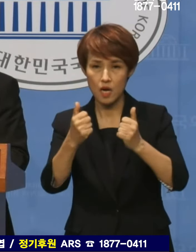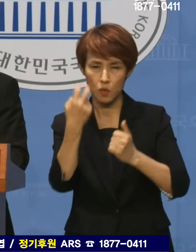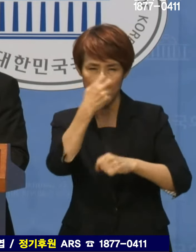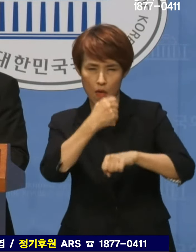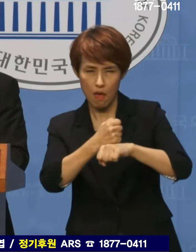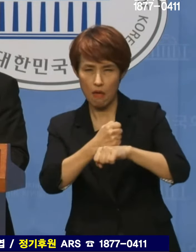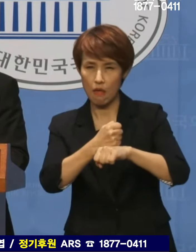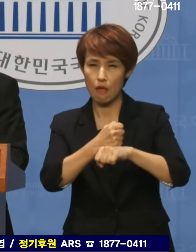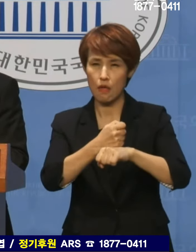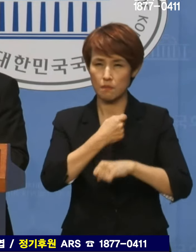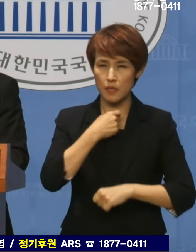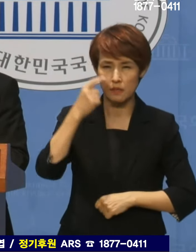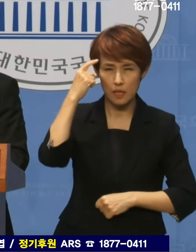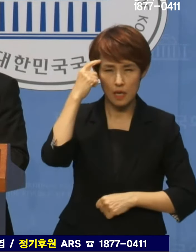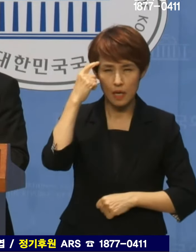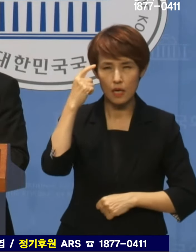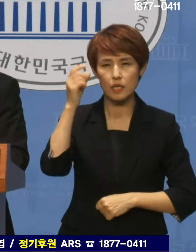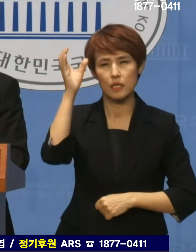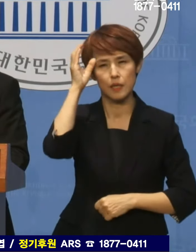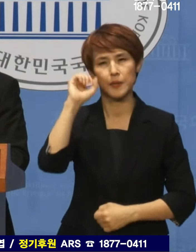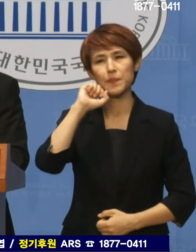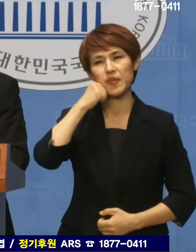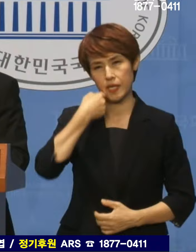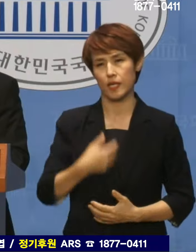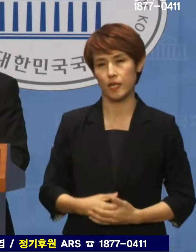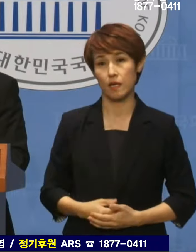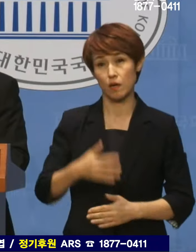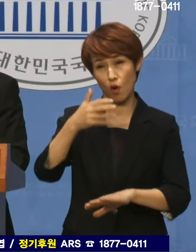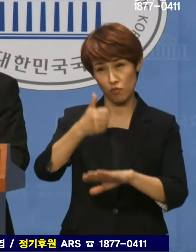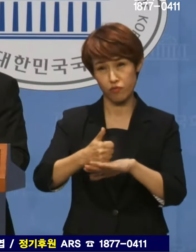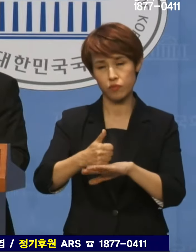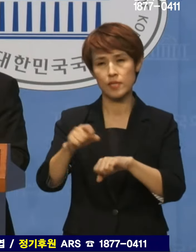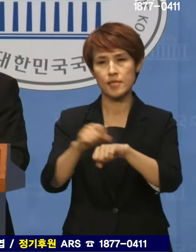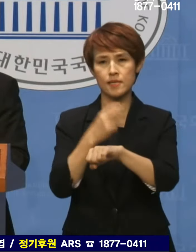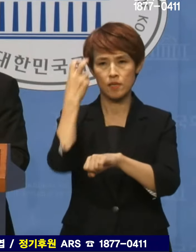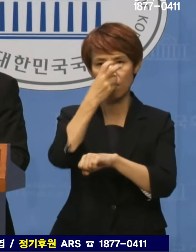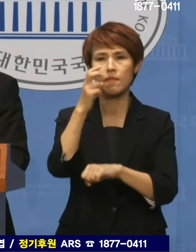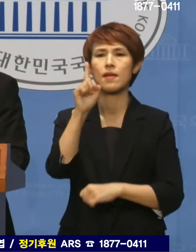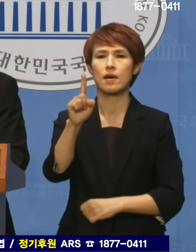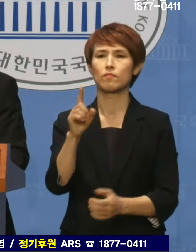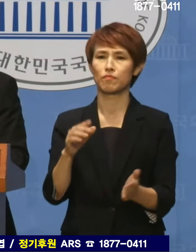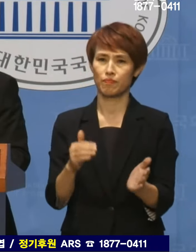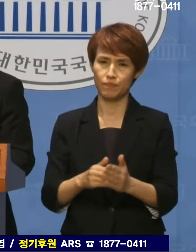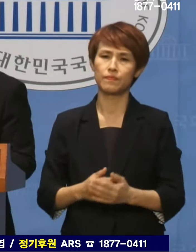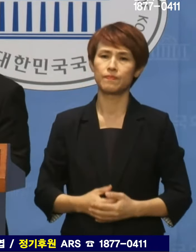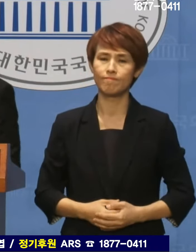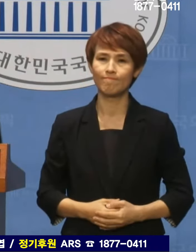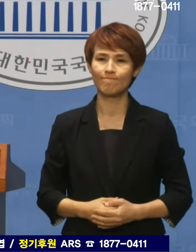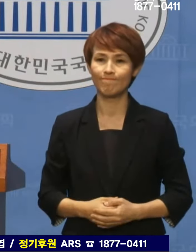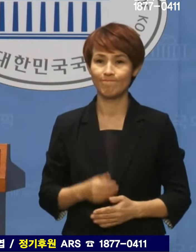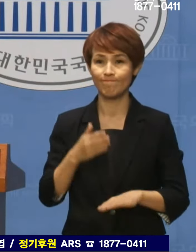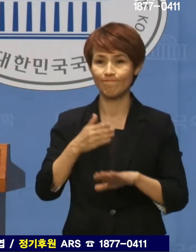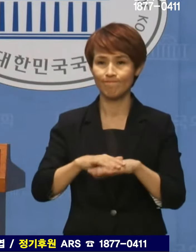의혹을 기대할 수는 없습니다. 결국 답은 특검뿐입니다. 이상입니다.